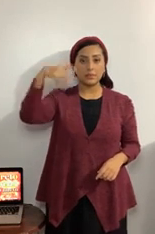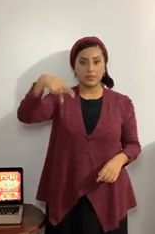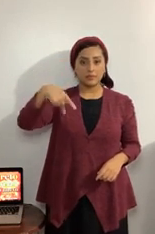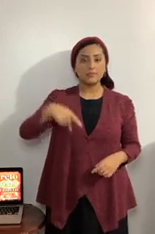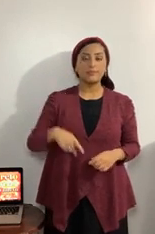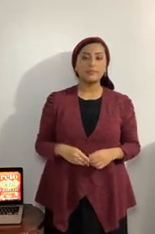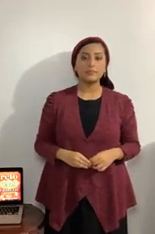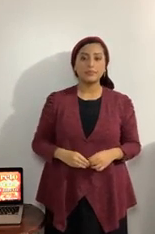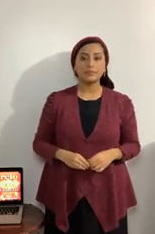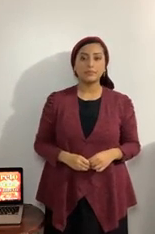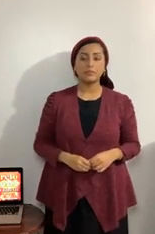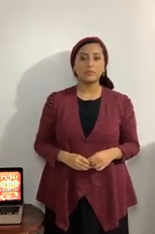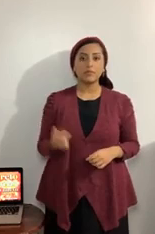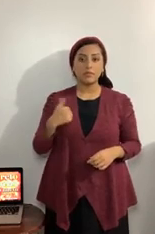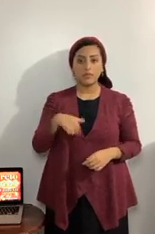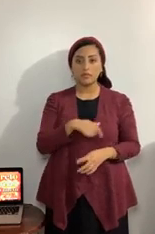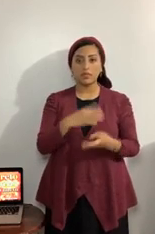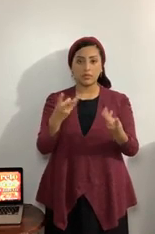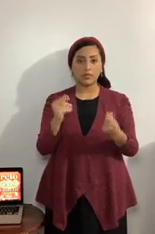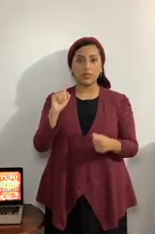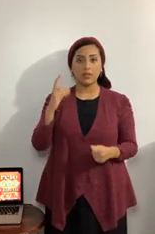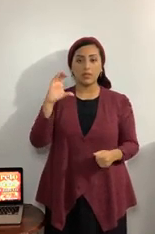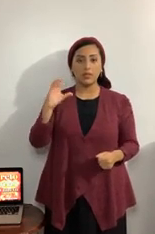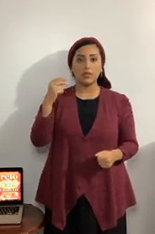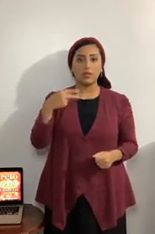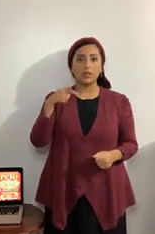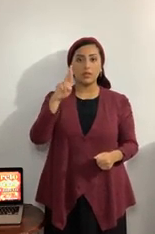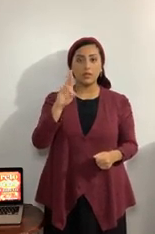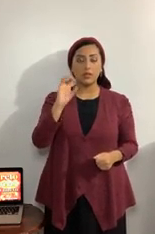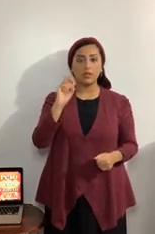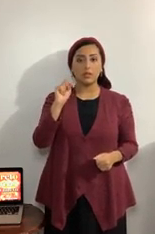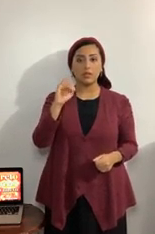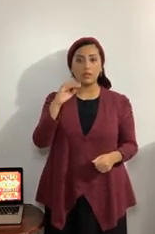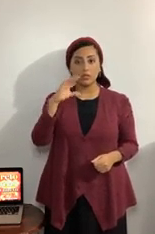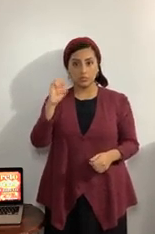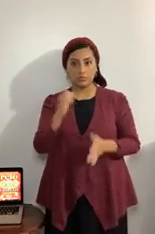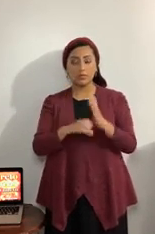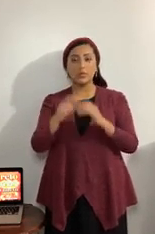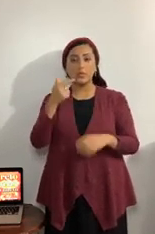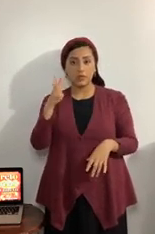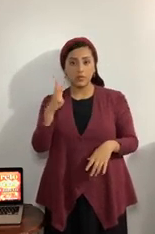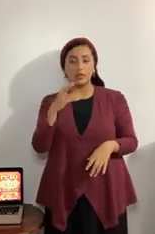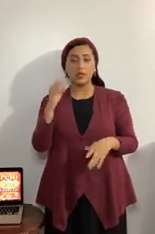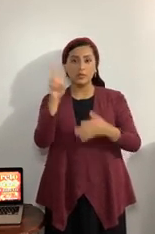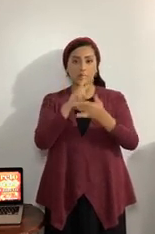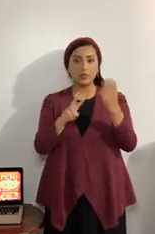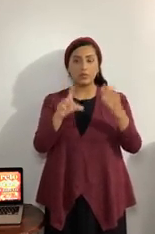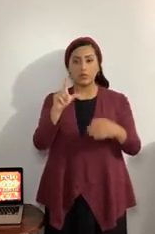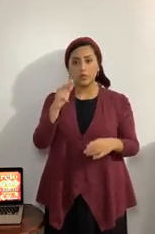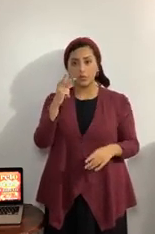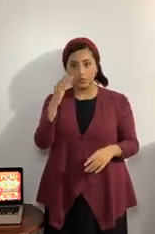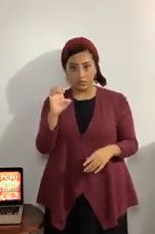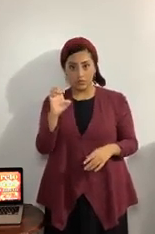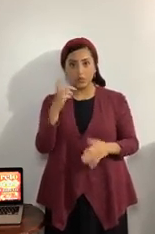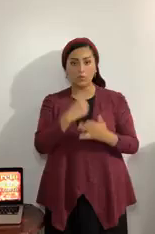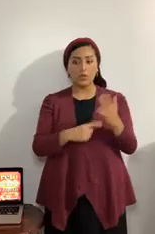Ahí sacamos la cuenta en Primera de Crónicas 24 y leyendo Lucas, a qué orden le tocaba,